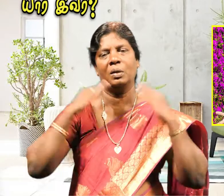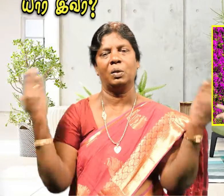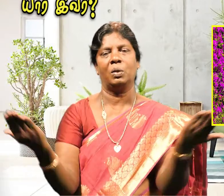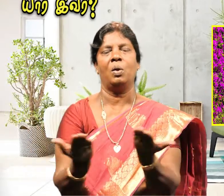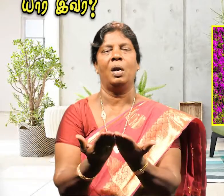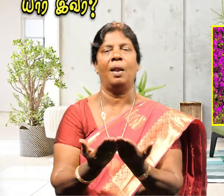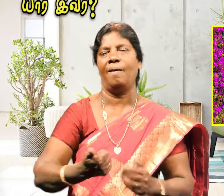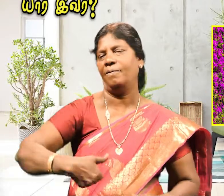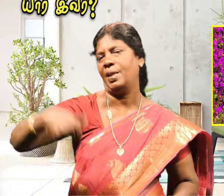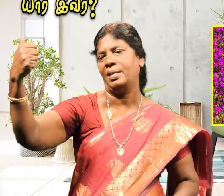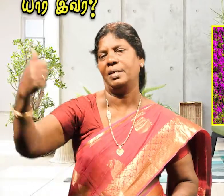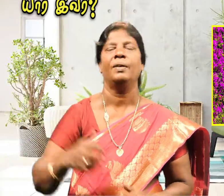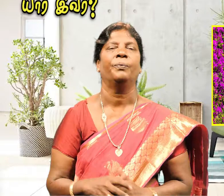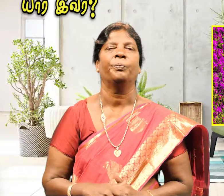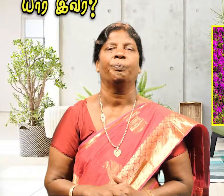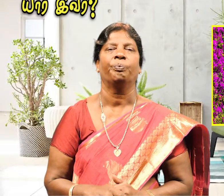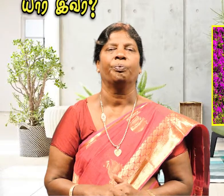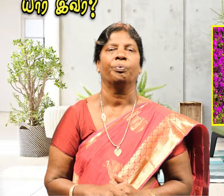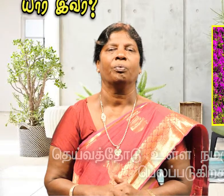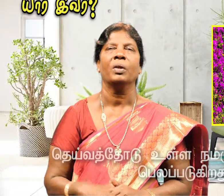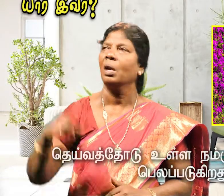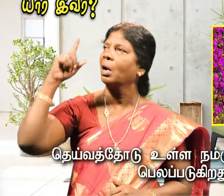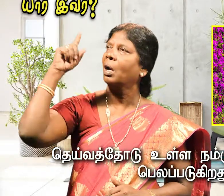இந்த சூழ்நிலைகளின் மேல் வெற்றி என்பது